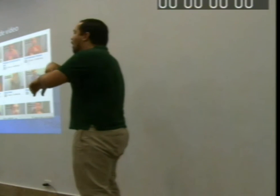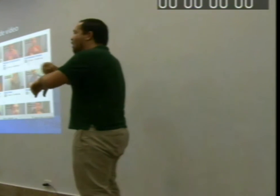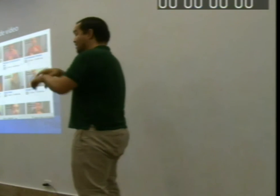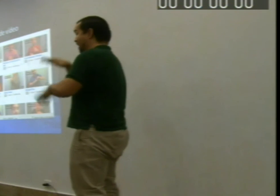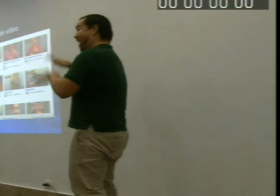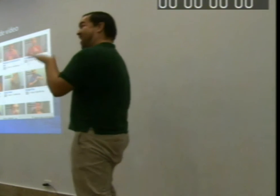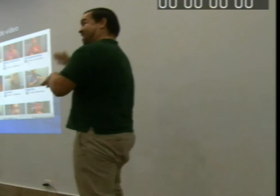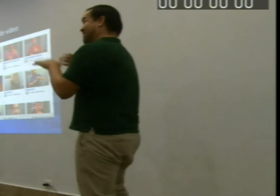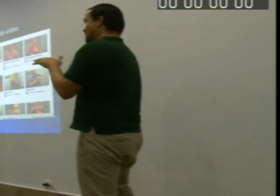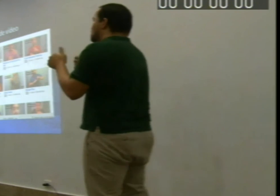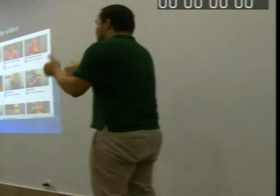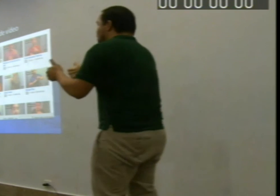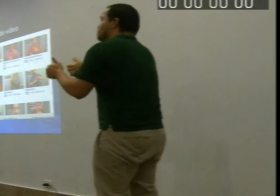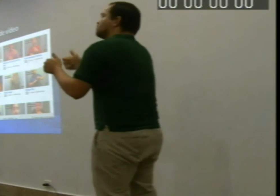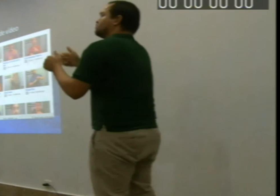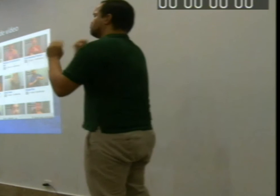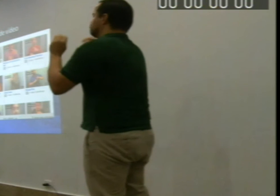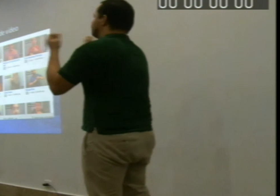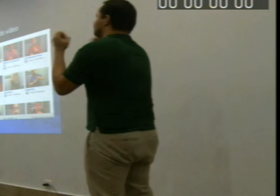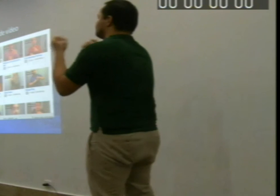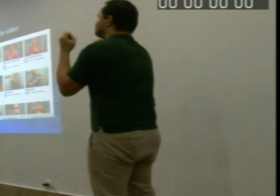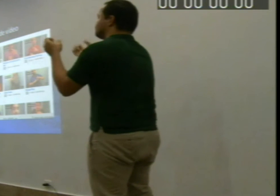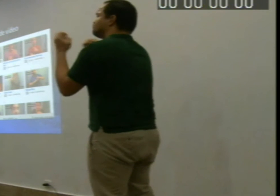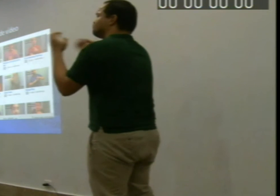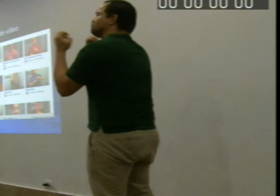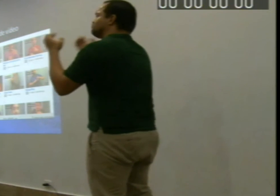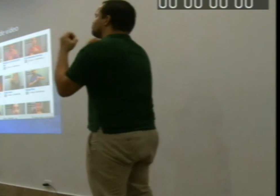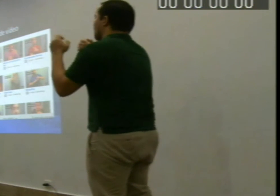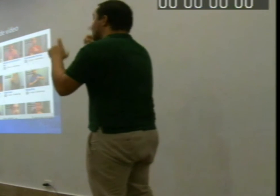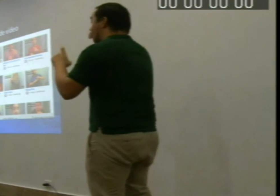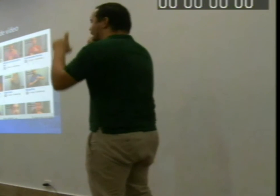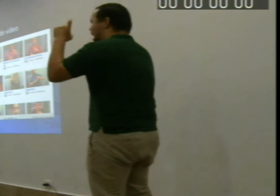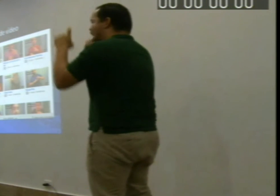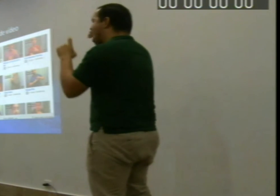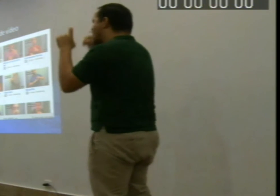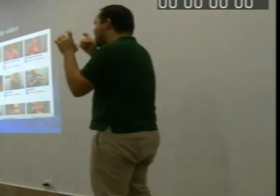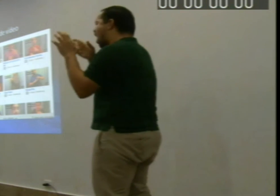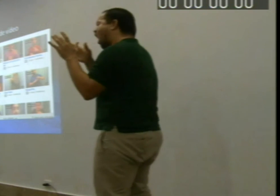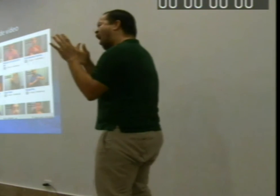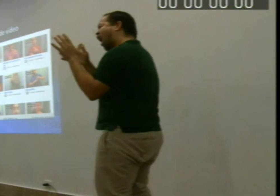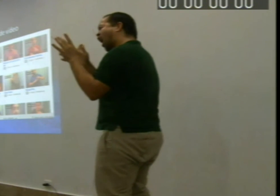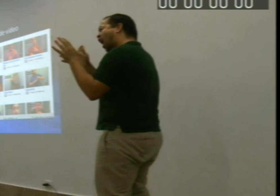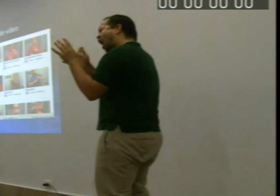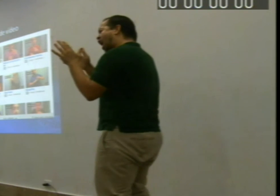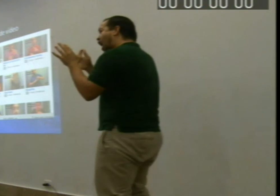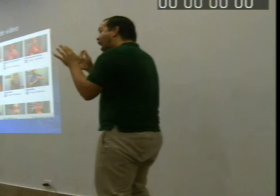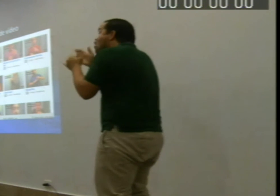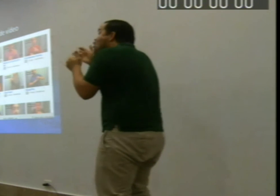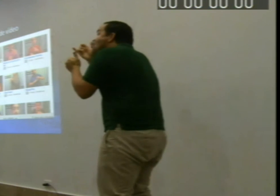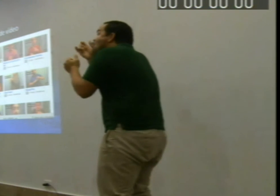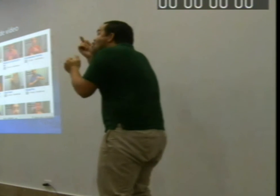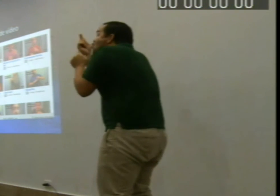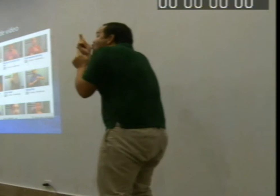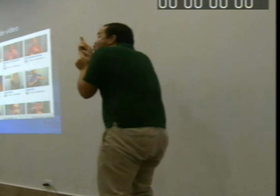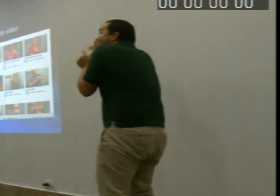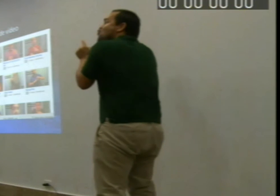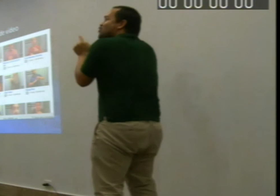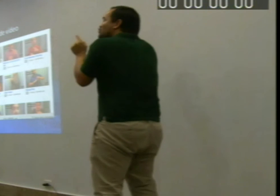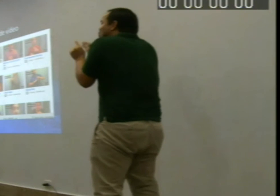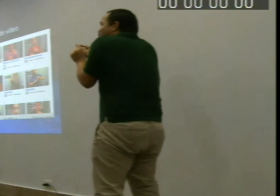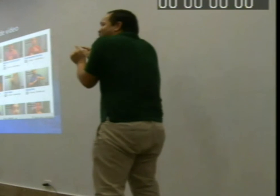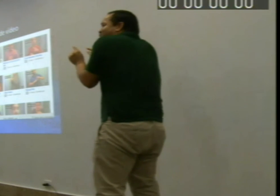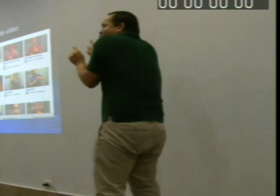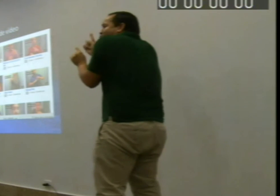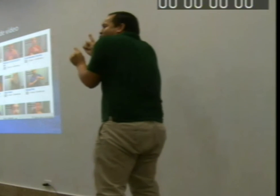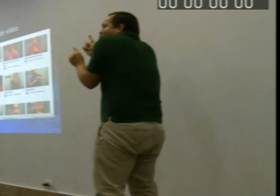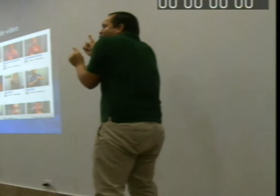20 horas para fazer às vezes eu penso Ok é expressão né tal mas